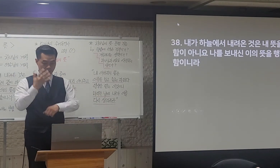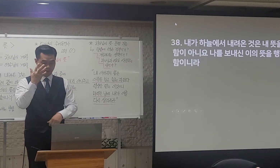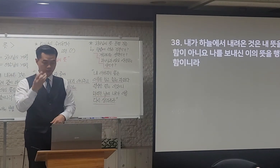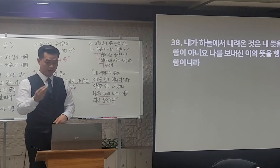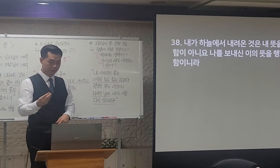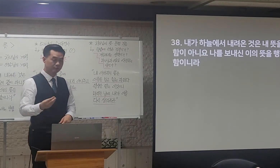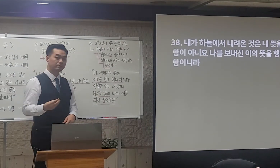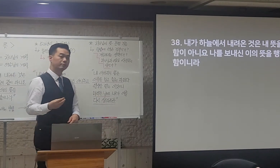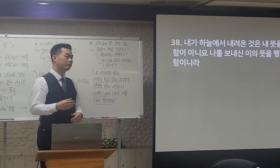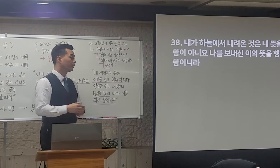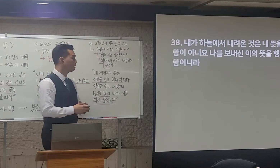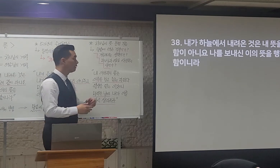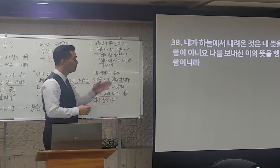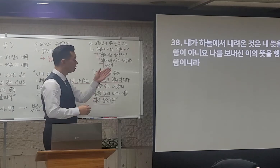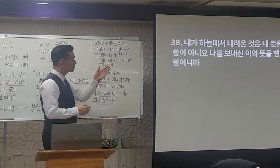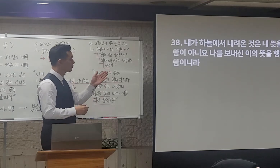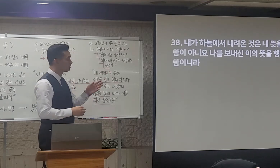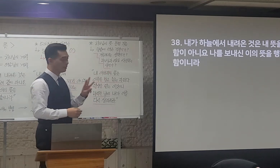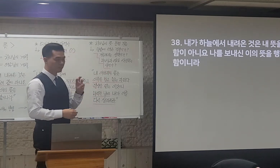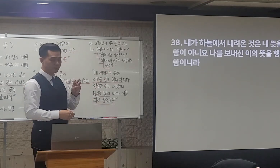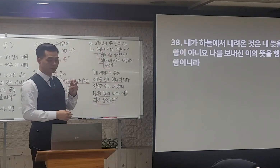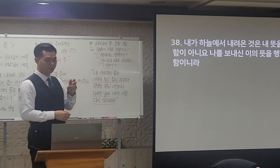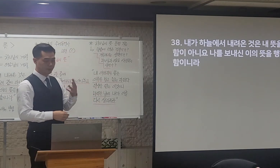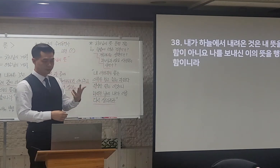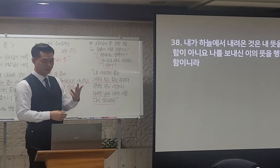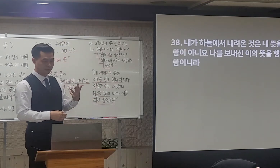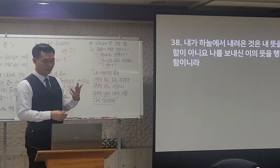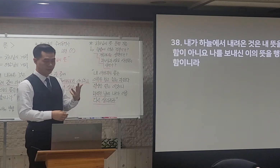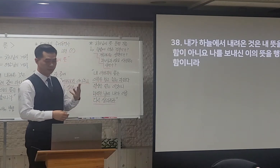보이시죠? 네. 38절